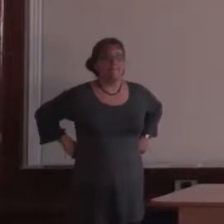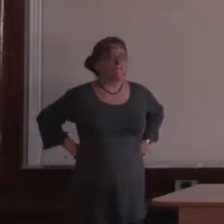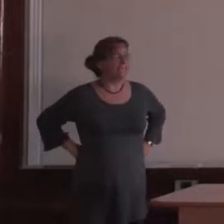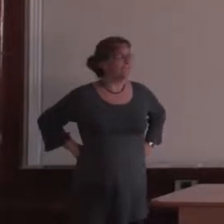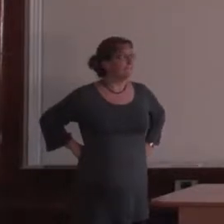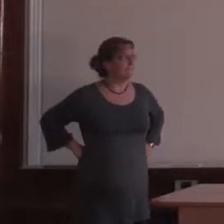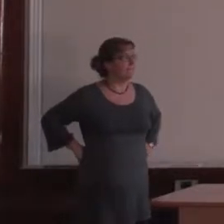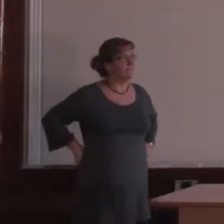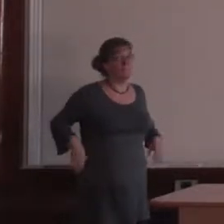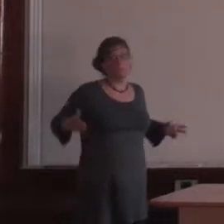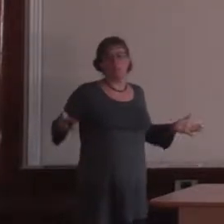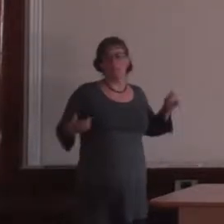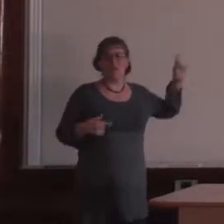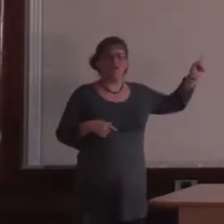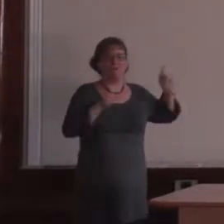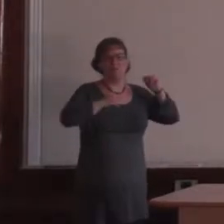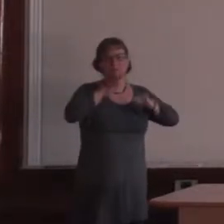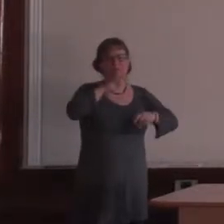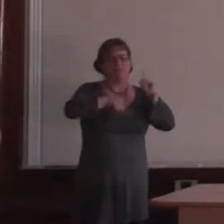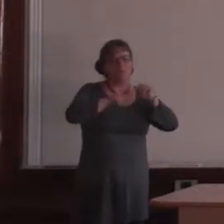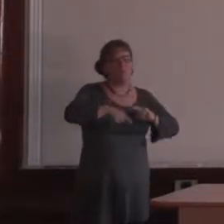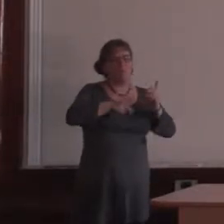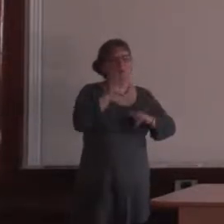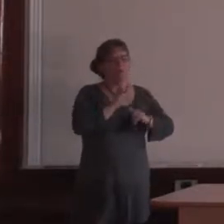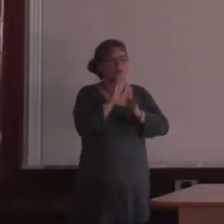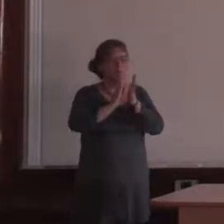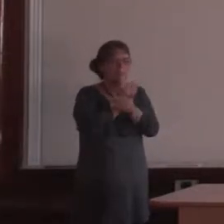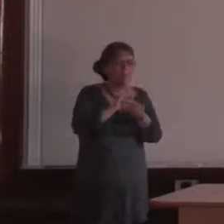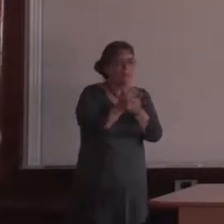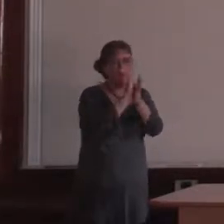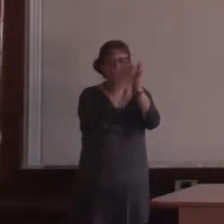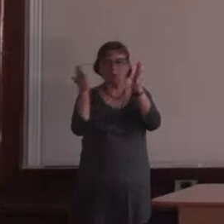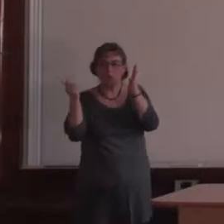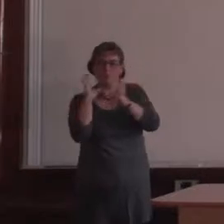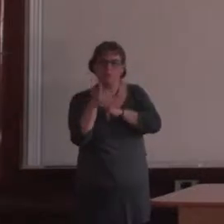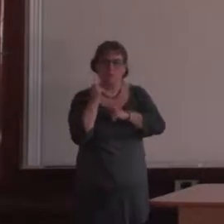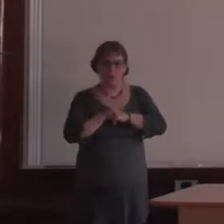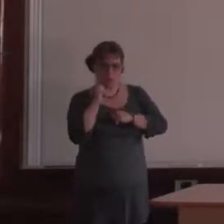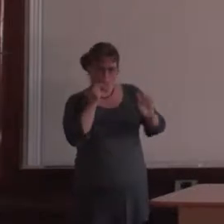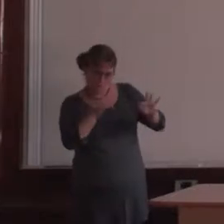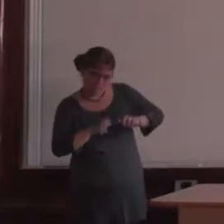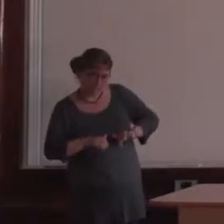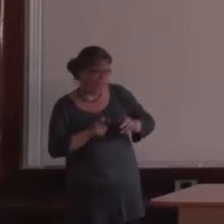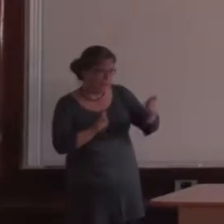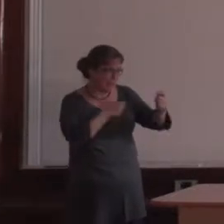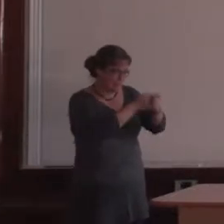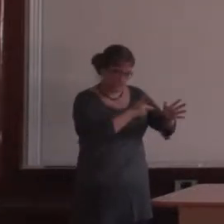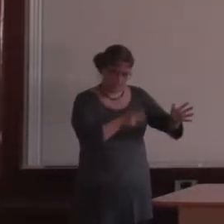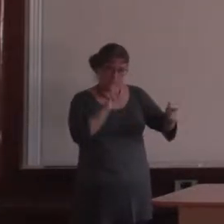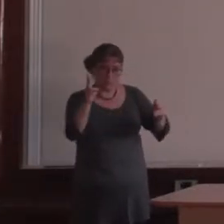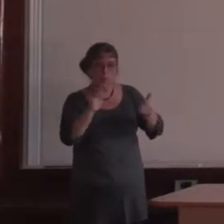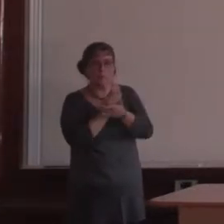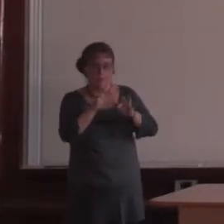Donc ça, très pratique si vous faites des bibliothèques et que vous voulez vous assurer que ça marche sur différentes versions de Python et pas juste celle de votre système.